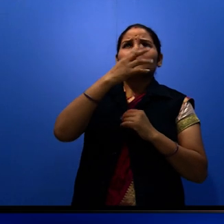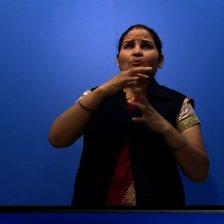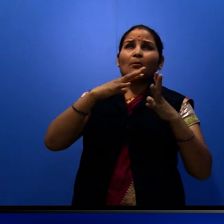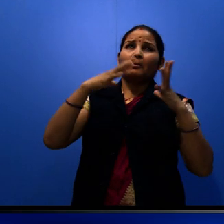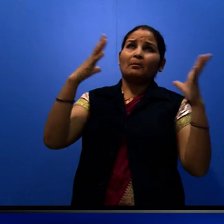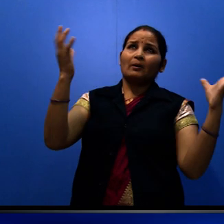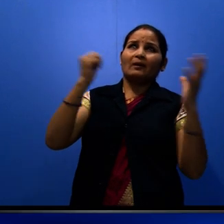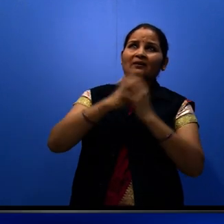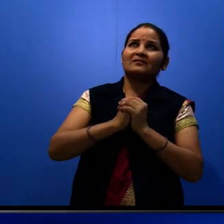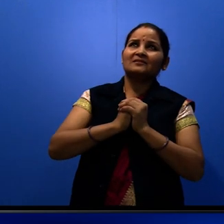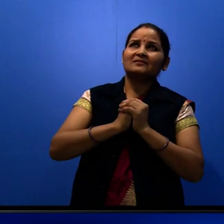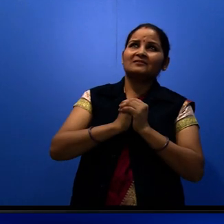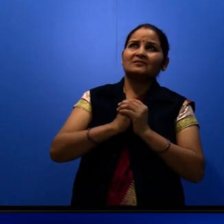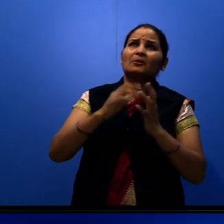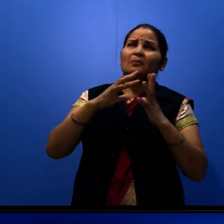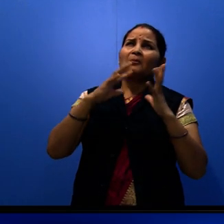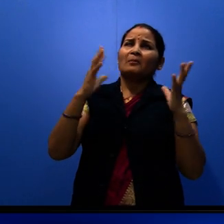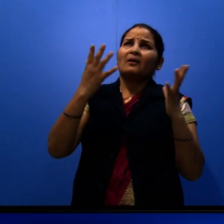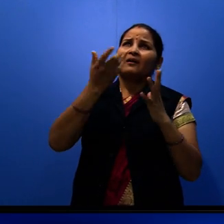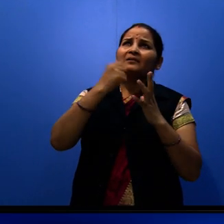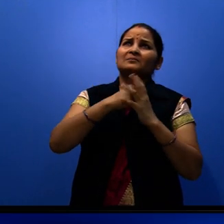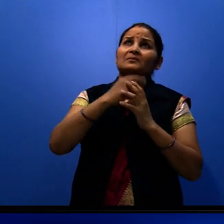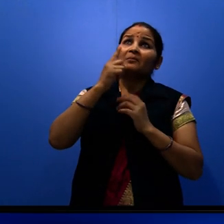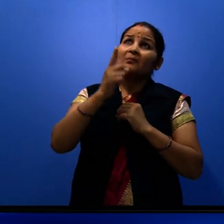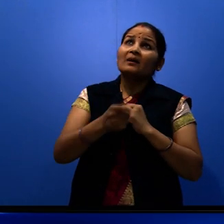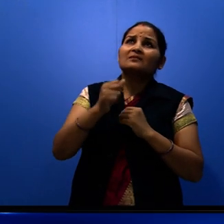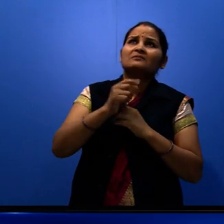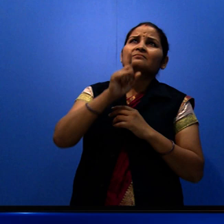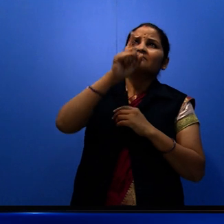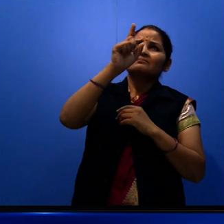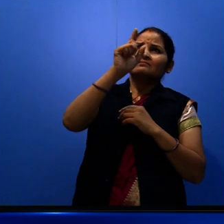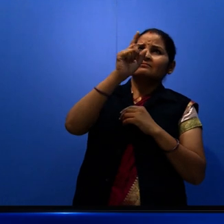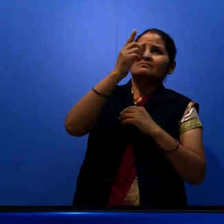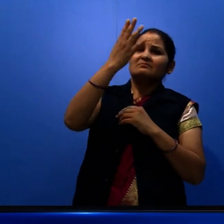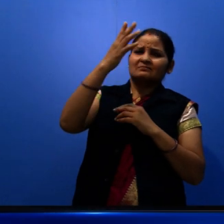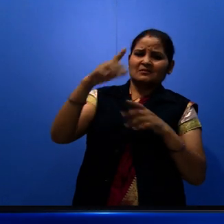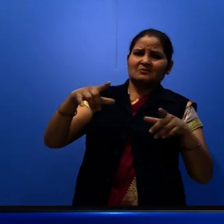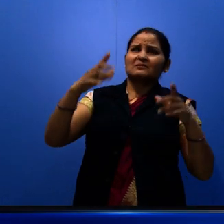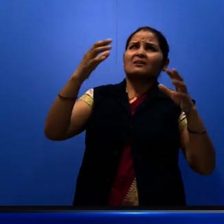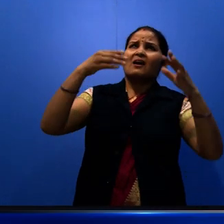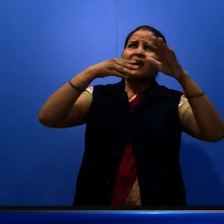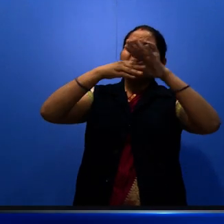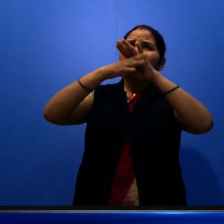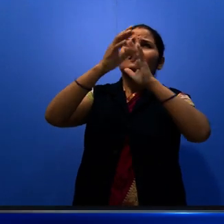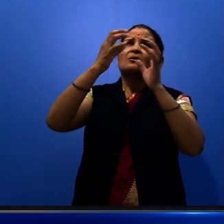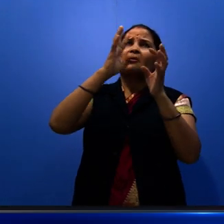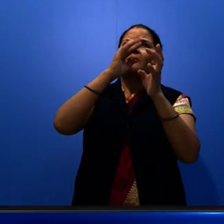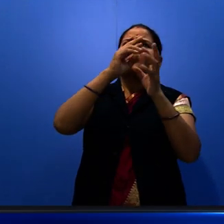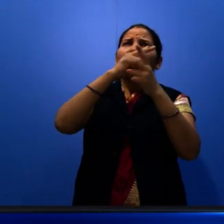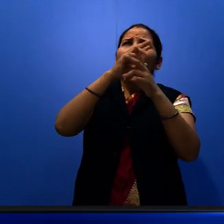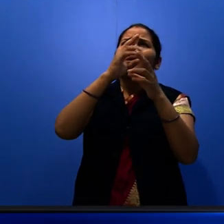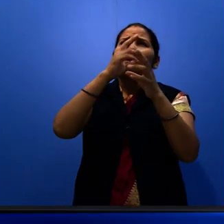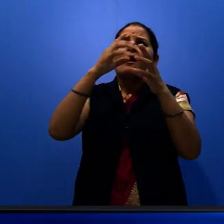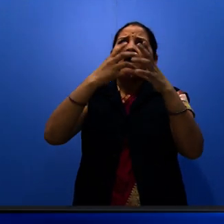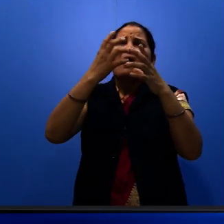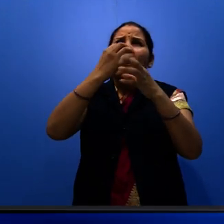कितना विशाल है, कितना बड़ा है, लेकिन तुम्हारे वृक्ष के अंदर फल